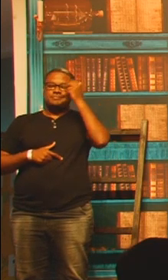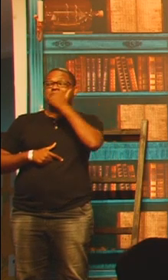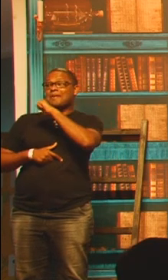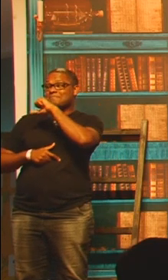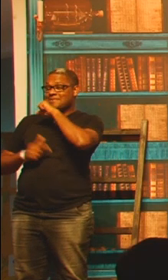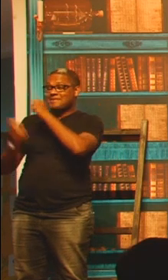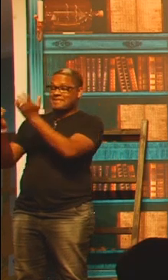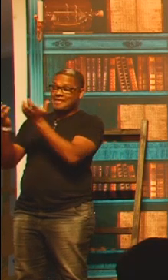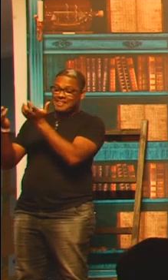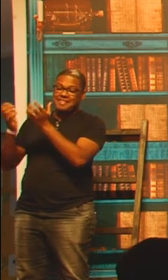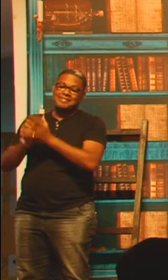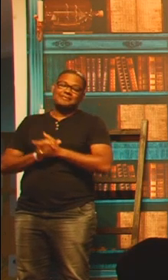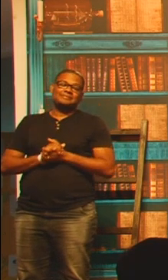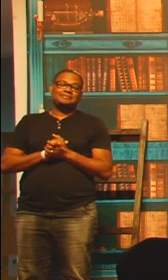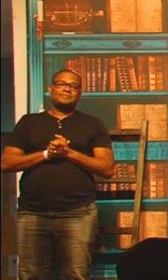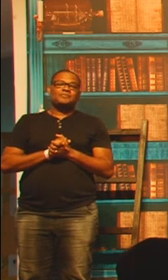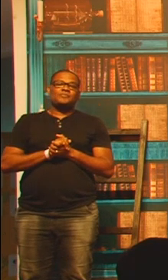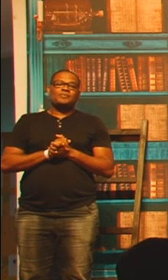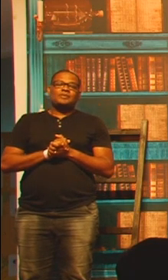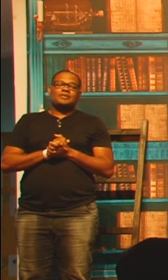queria. E